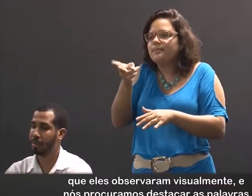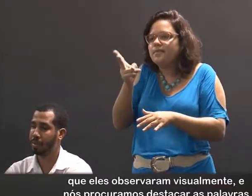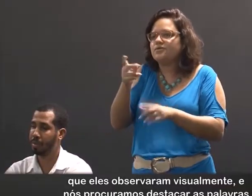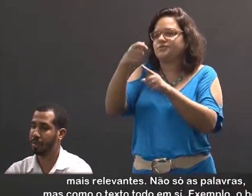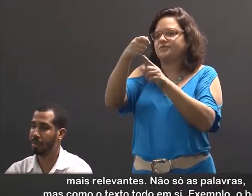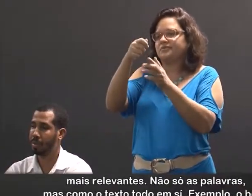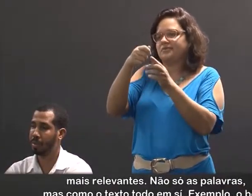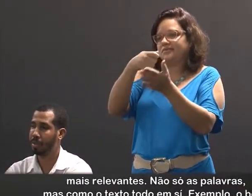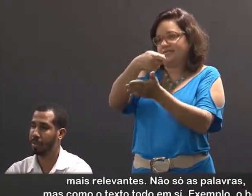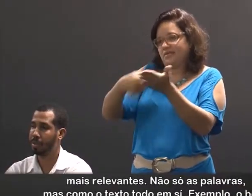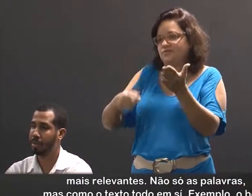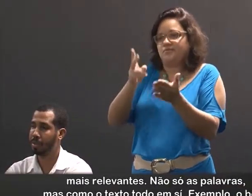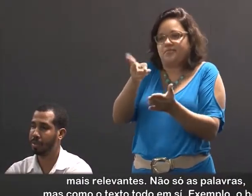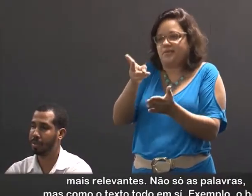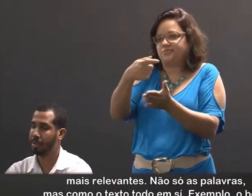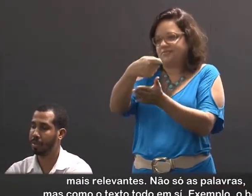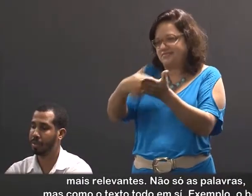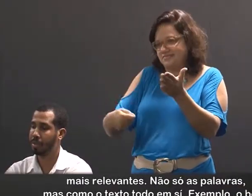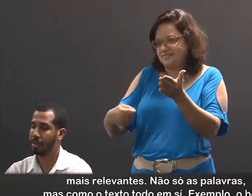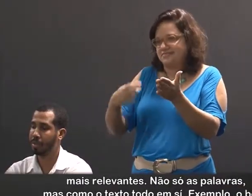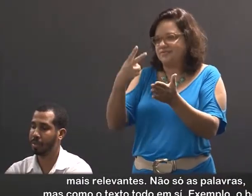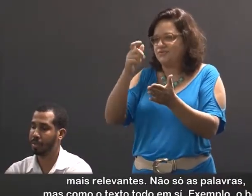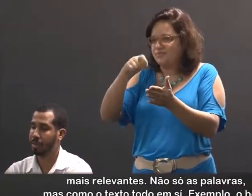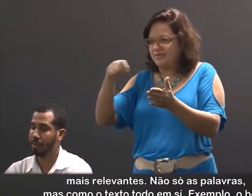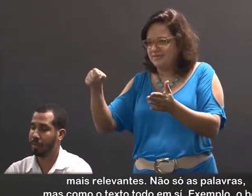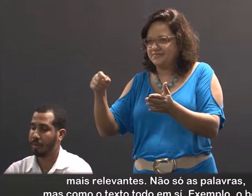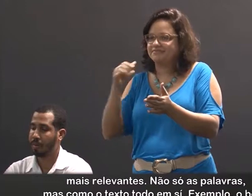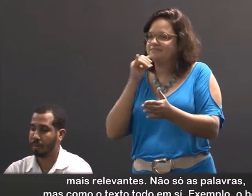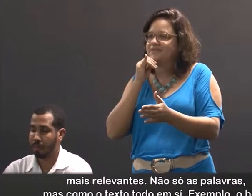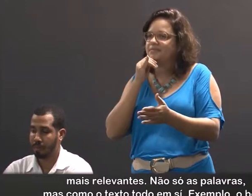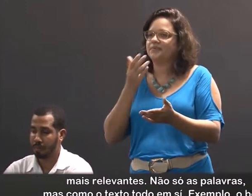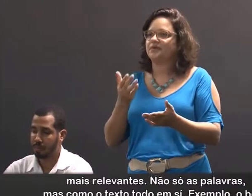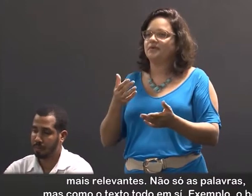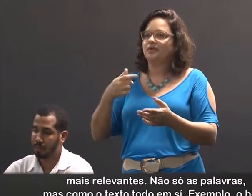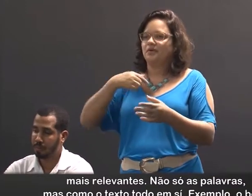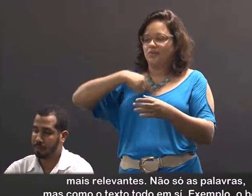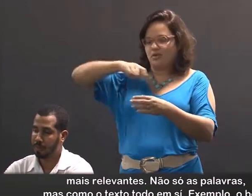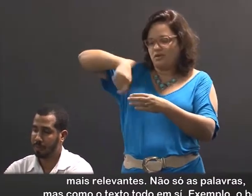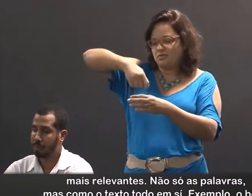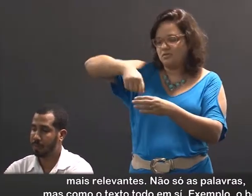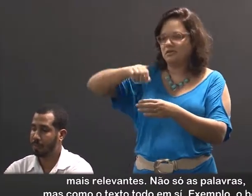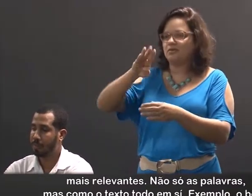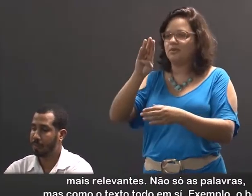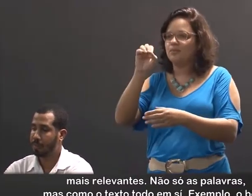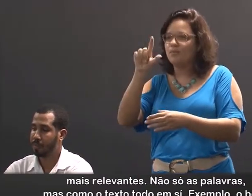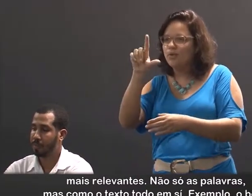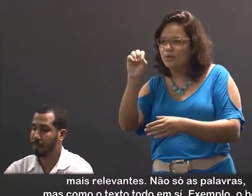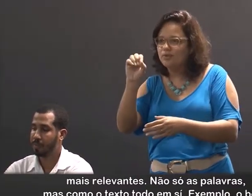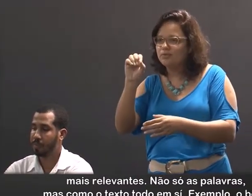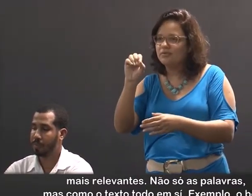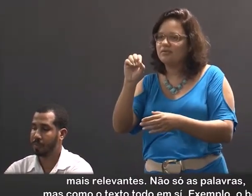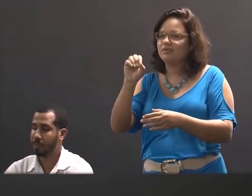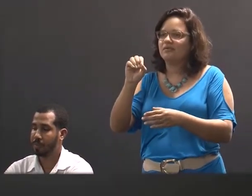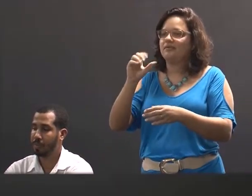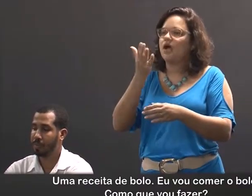mais relevantes, não só as palavras como o texto todo em si. Por exemplo, o bolo. uma